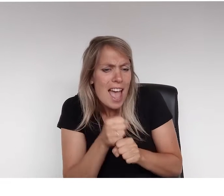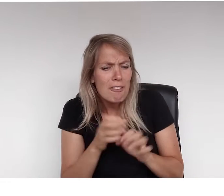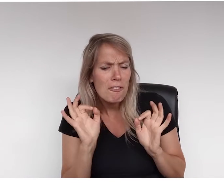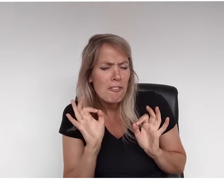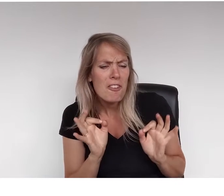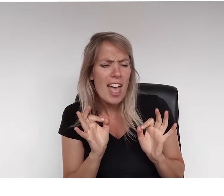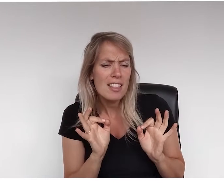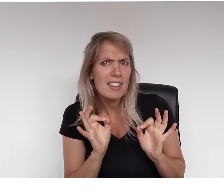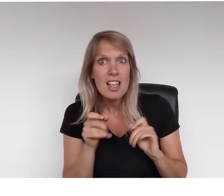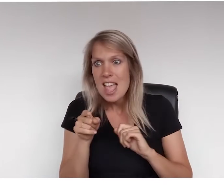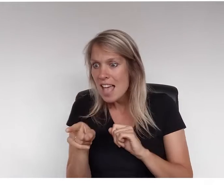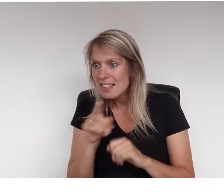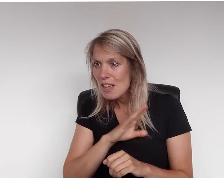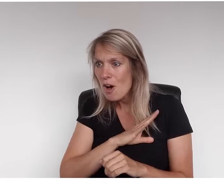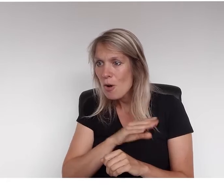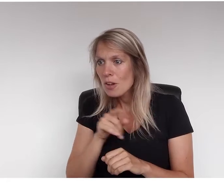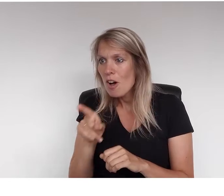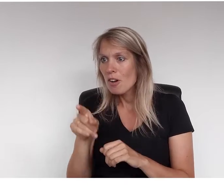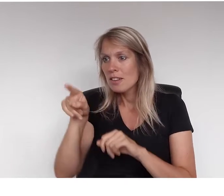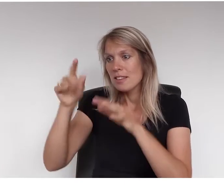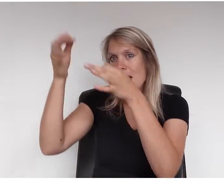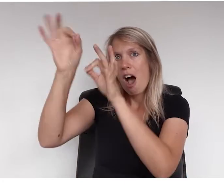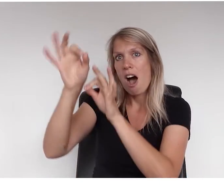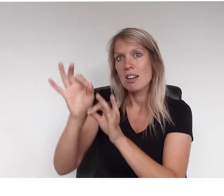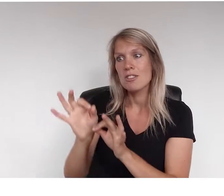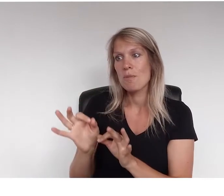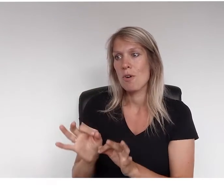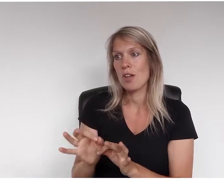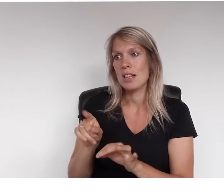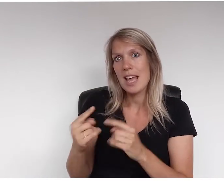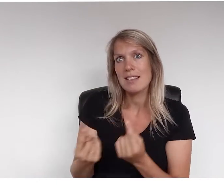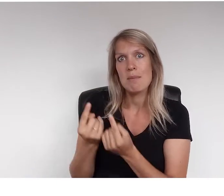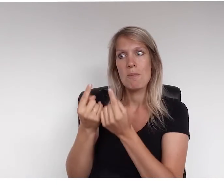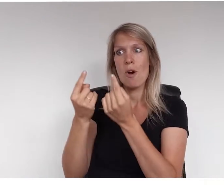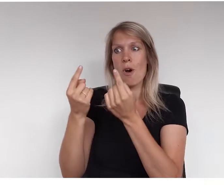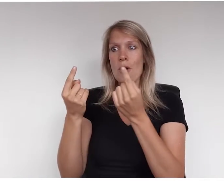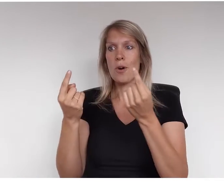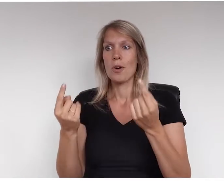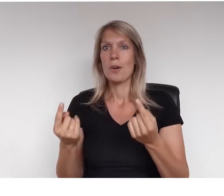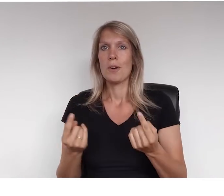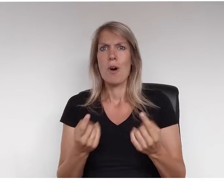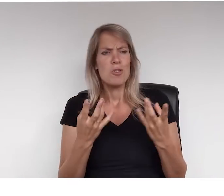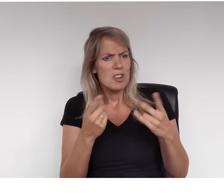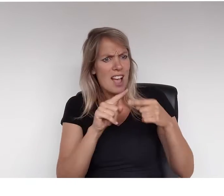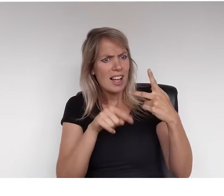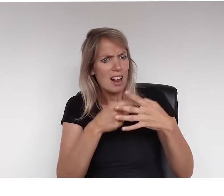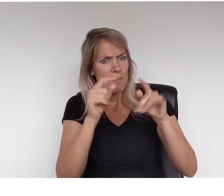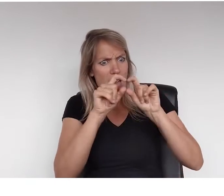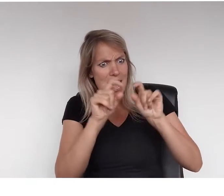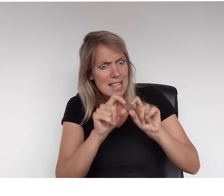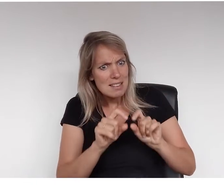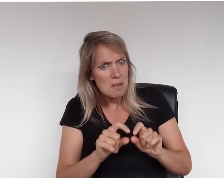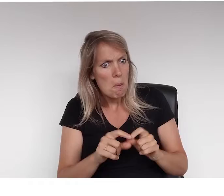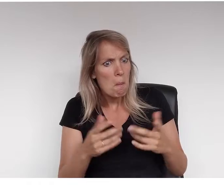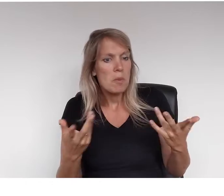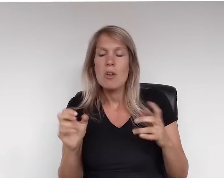En deze dan? Deze bijvoorbeeld dat die helemaal hangt? Ja. Oh, en die gaat helemaal omhoog? Ik ben benieuwd hoe ze allemaal heet eigenlijk. Oh, ja, dat weet ik niet. Ik ook